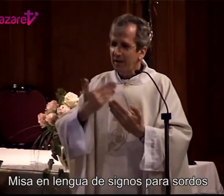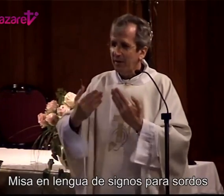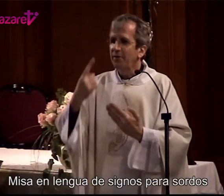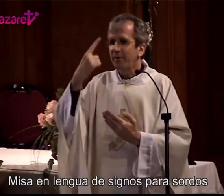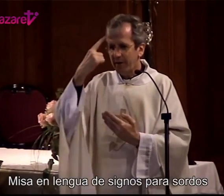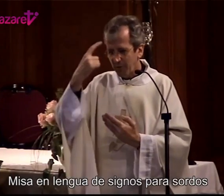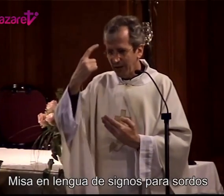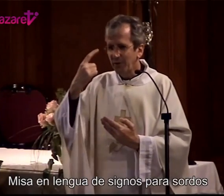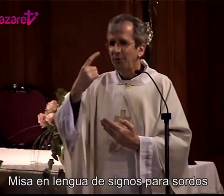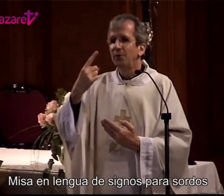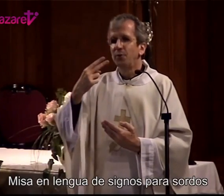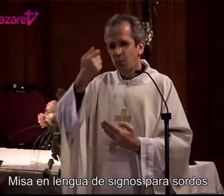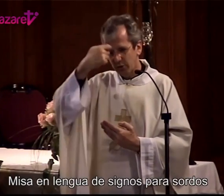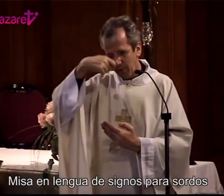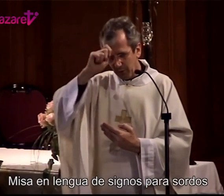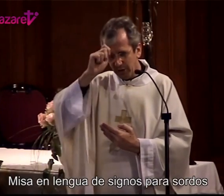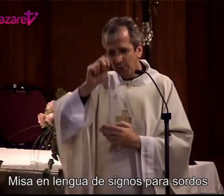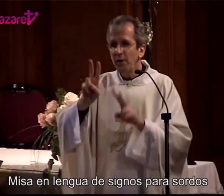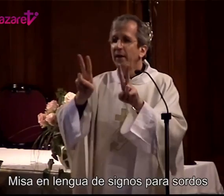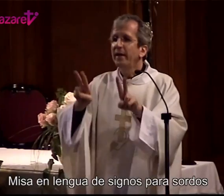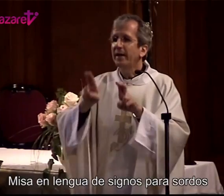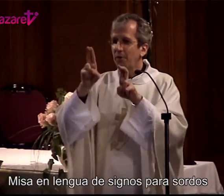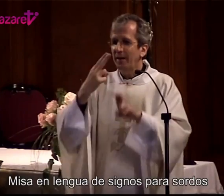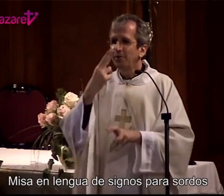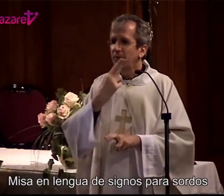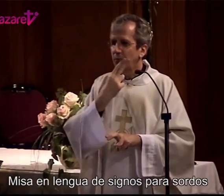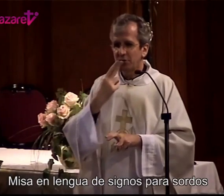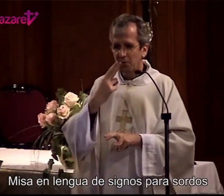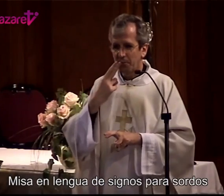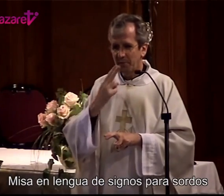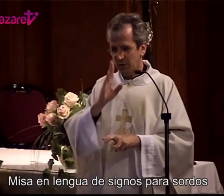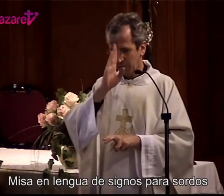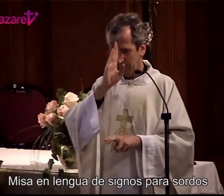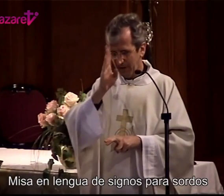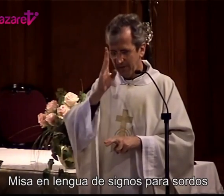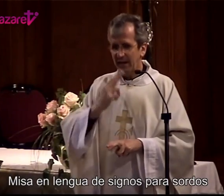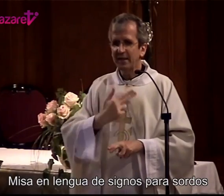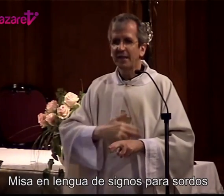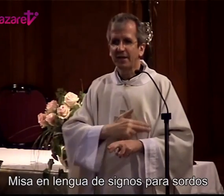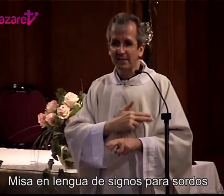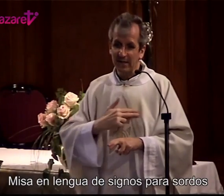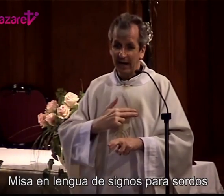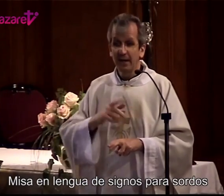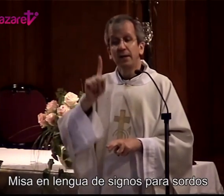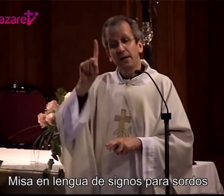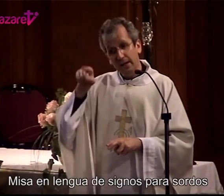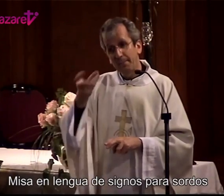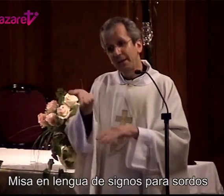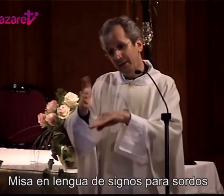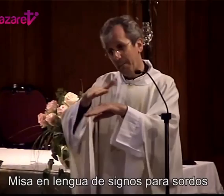celebración recordando nuestro bautismo y renovando nuestro compromiso de fidelidad cristiana. Y también